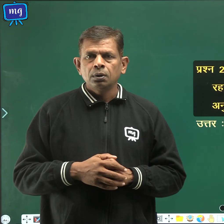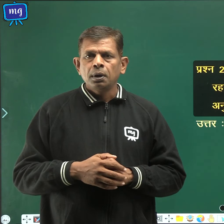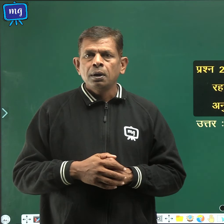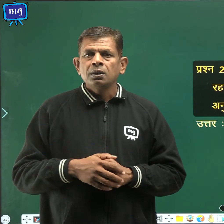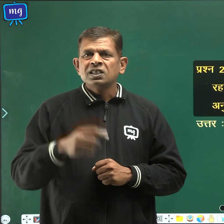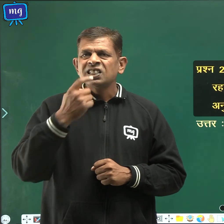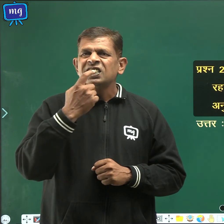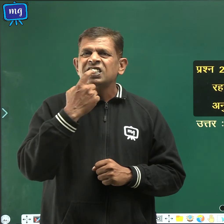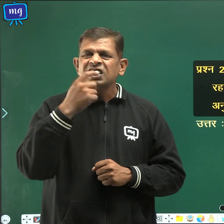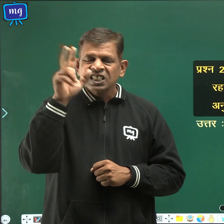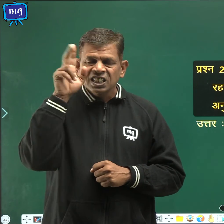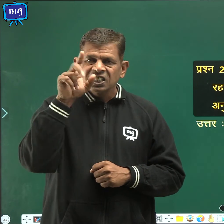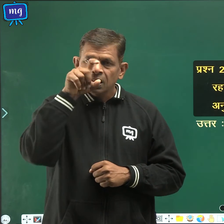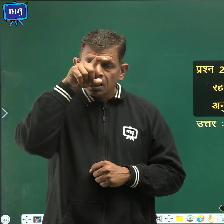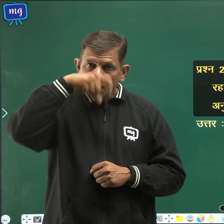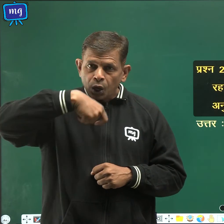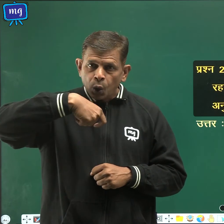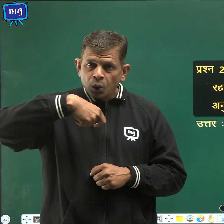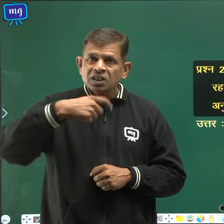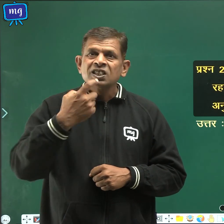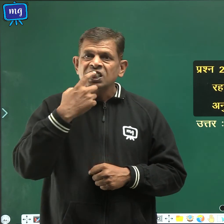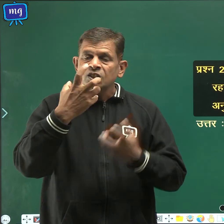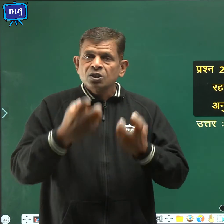पेंगुइन ध्रुवीय क्षेत्रों में